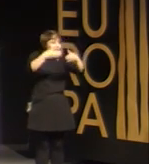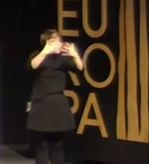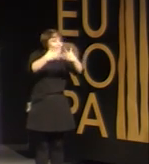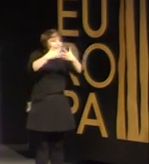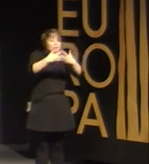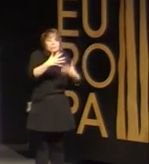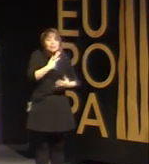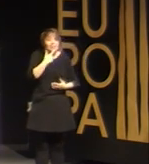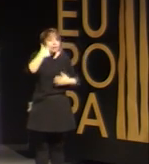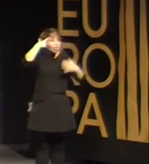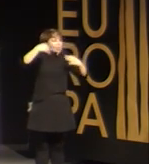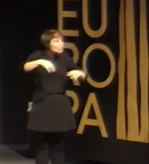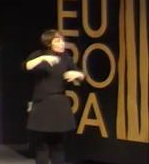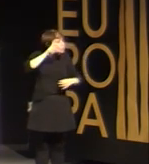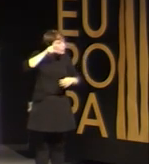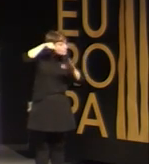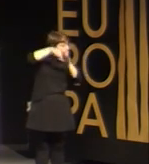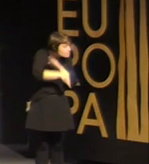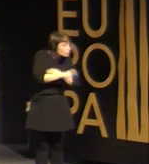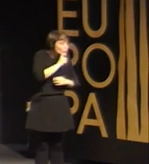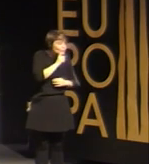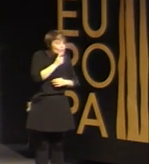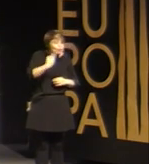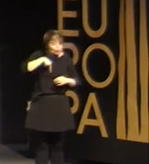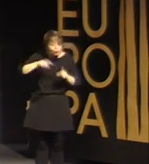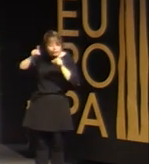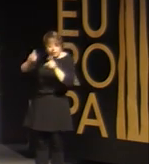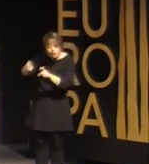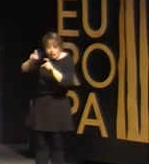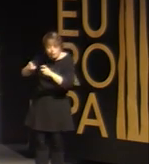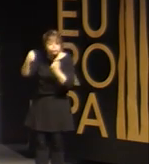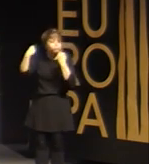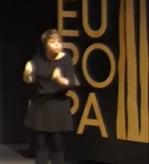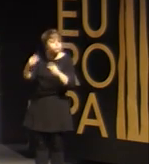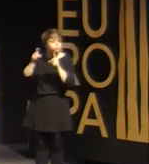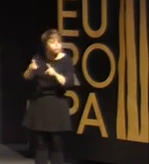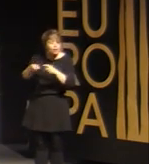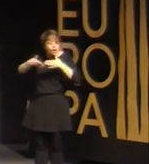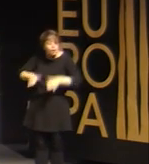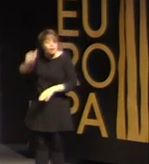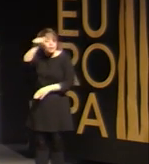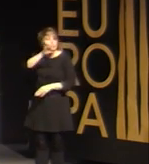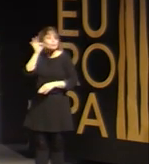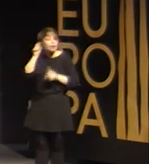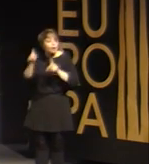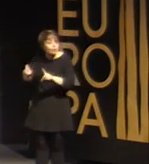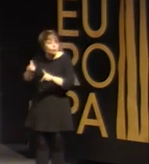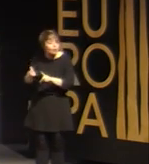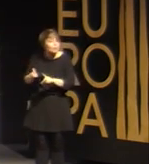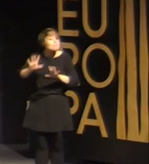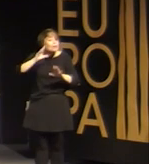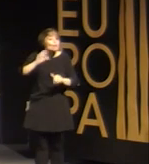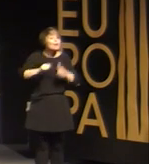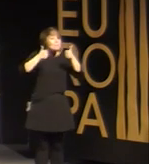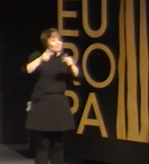desconocido es lo que nos gustaría educar de manera súper potente en nuestros hijos y nuestras hijas pero para poder empezar